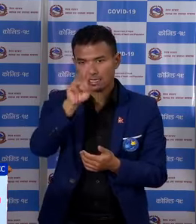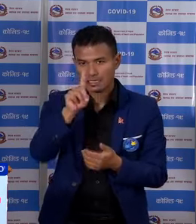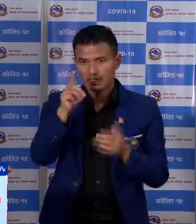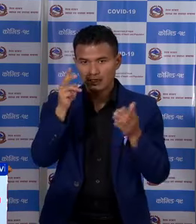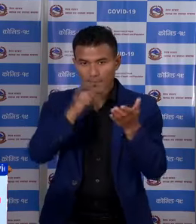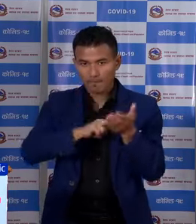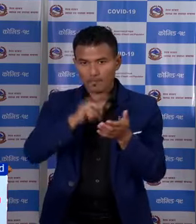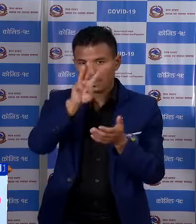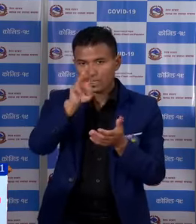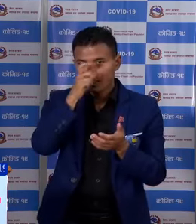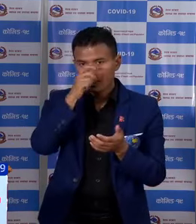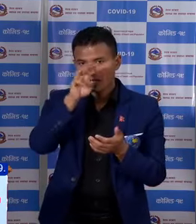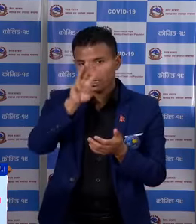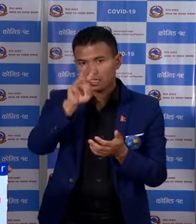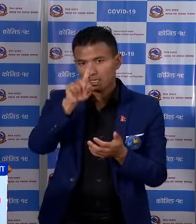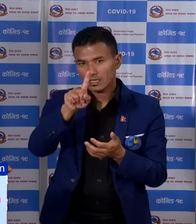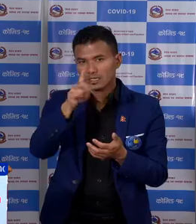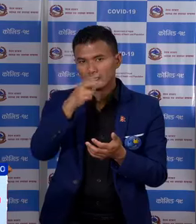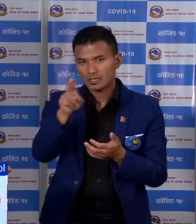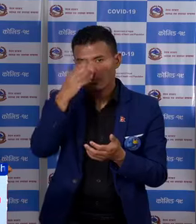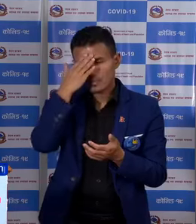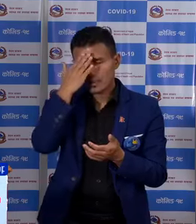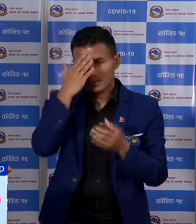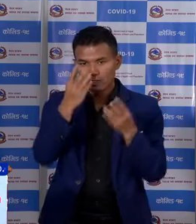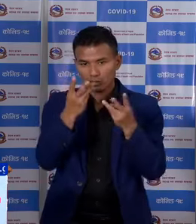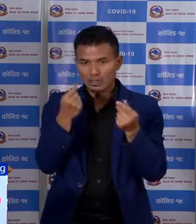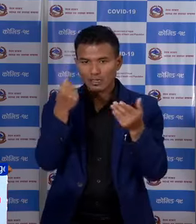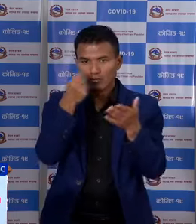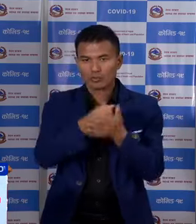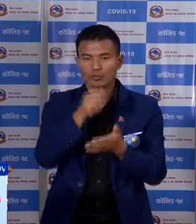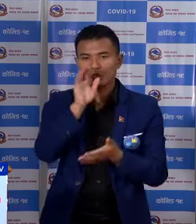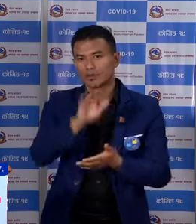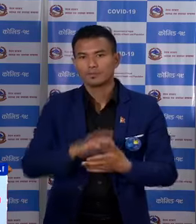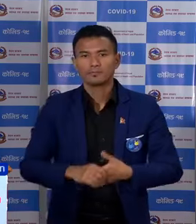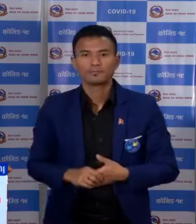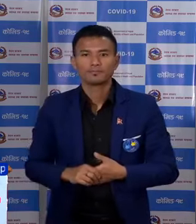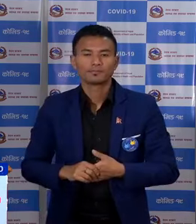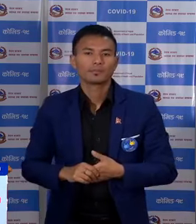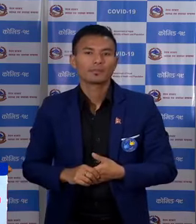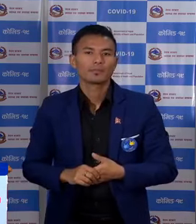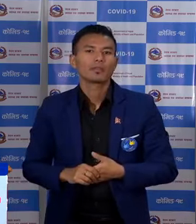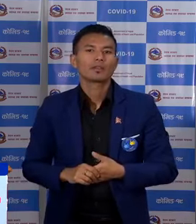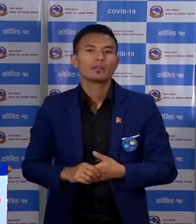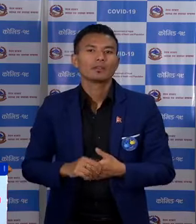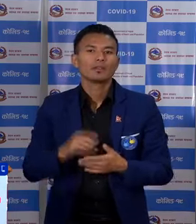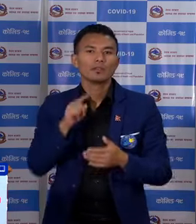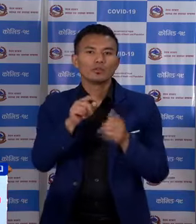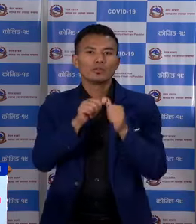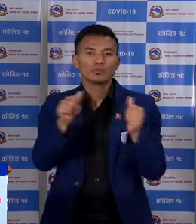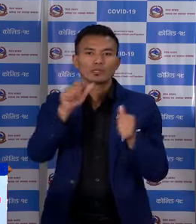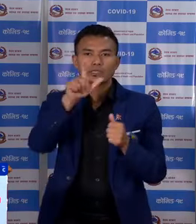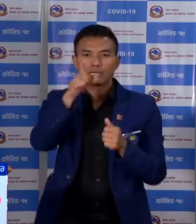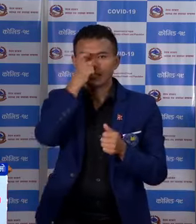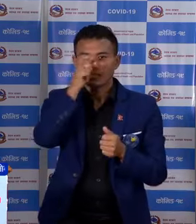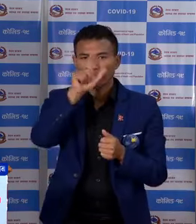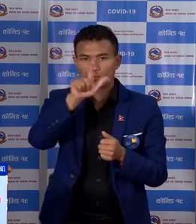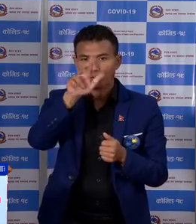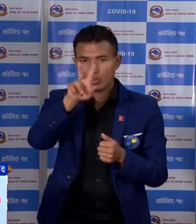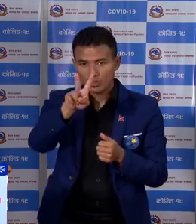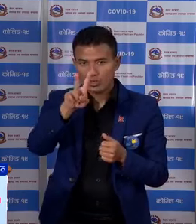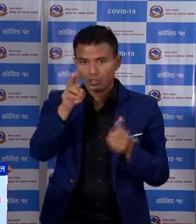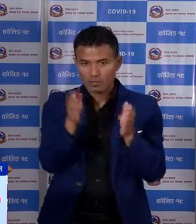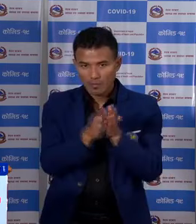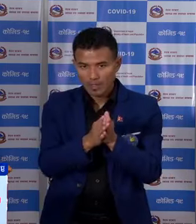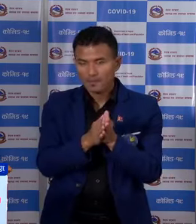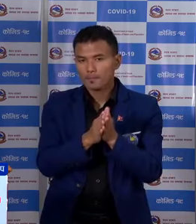વઈક સંક્રમિત સંખ્યા થભ ભહેકો છાક તેશે સાથે બહર્તર કૂલ